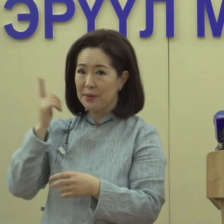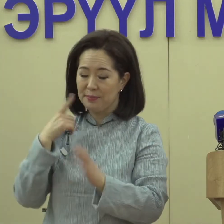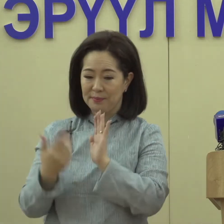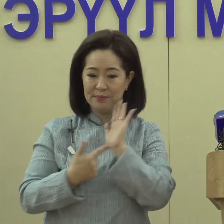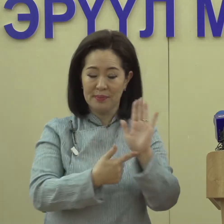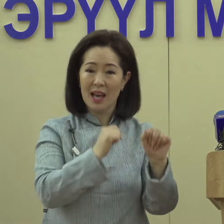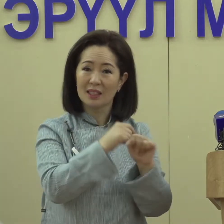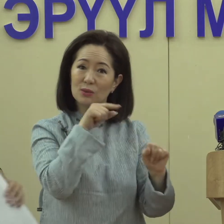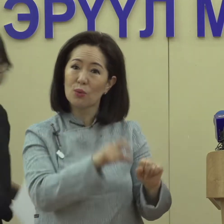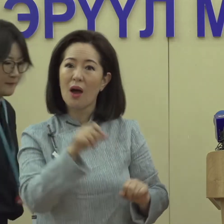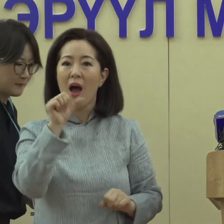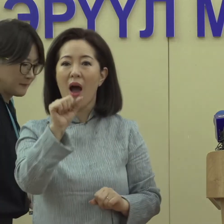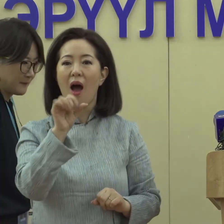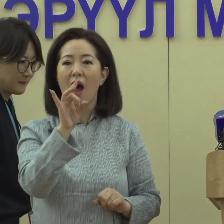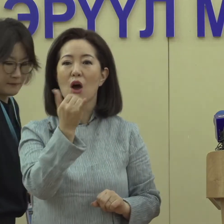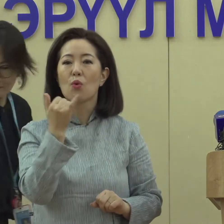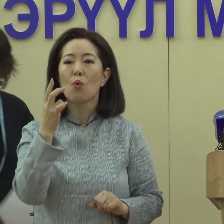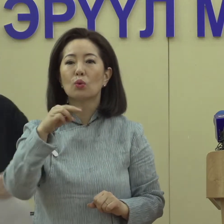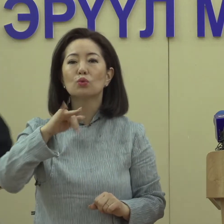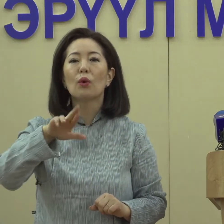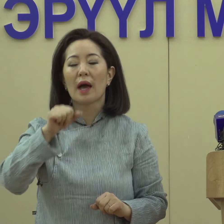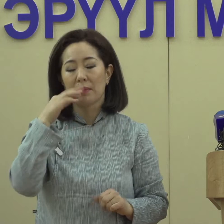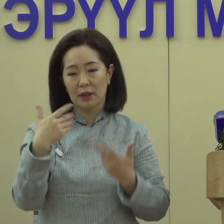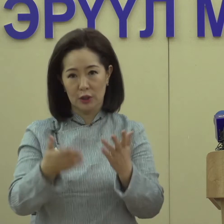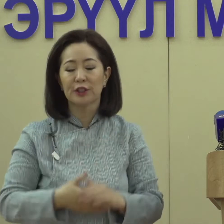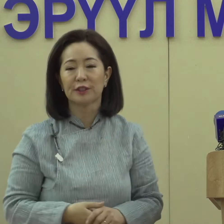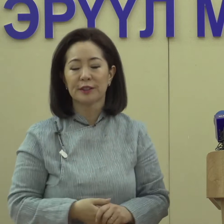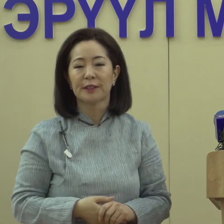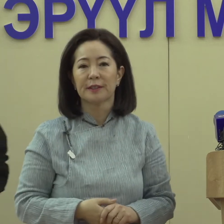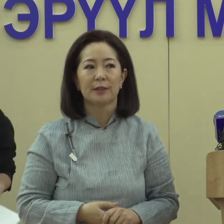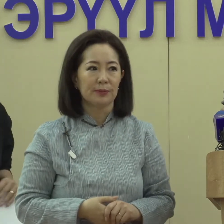дэлхийн нийтэд коронавирусын одоо халдвар ямар байгаа талаар мэдээлэл хийнэ.